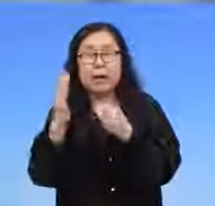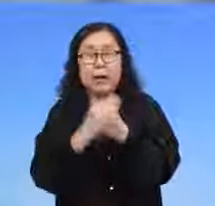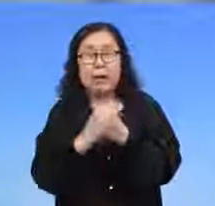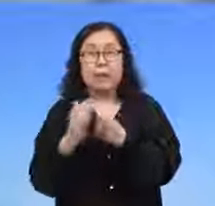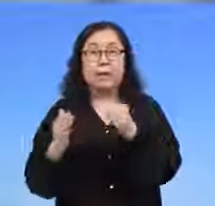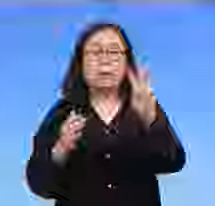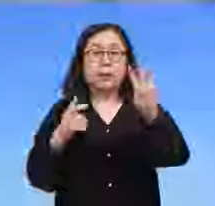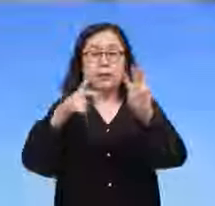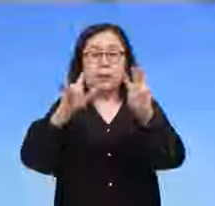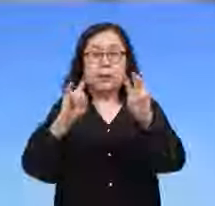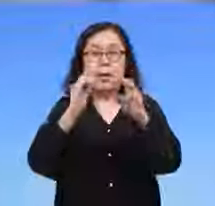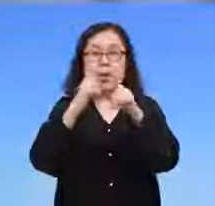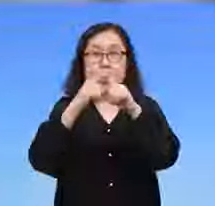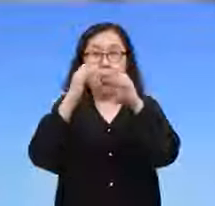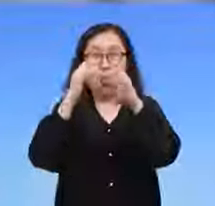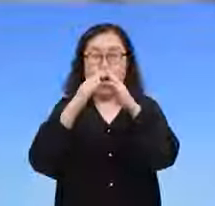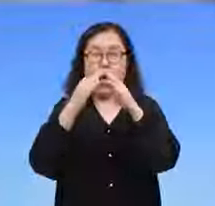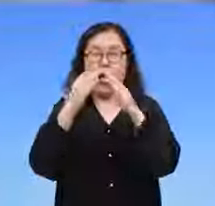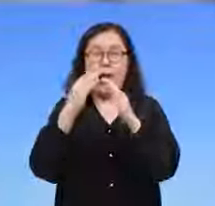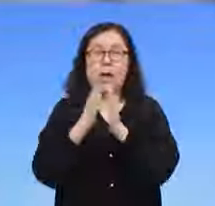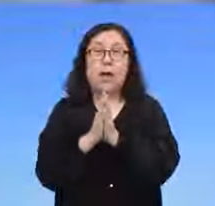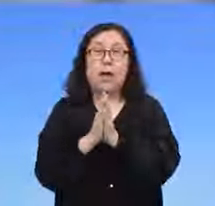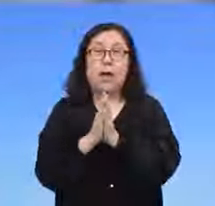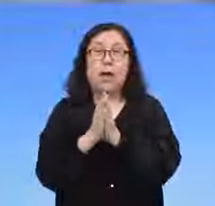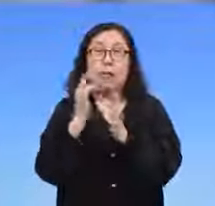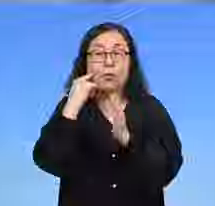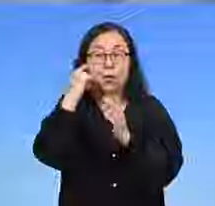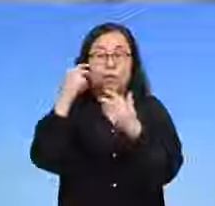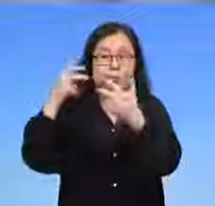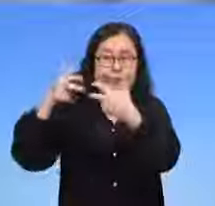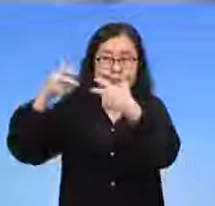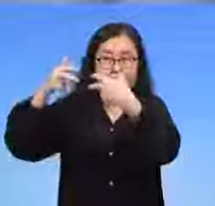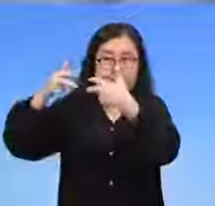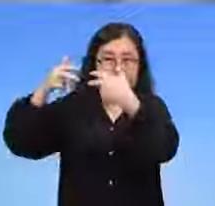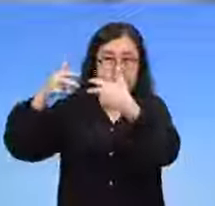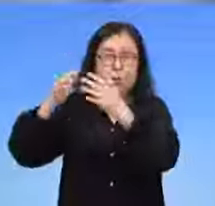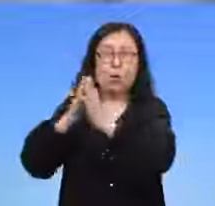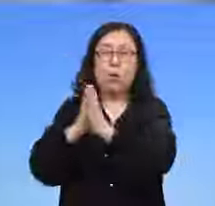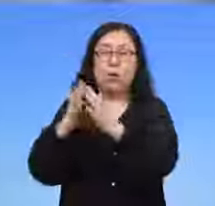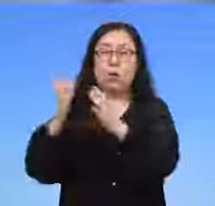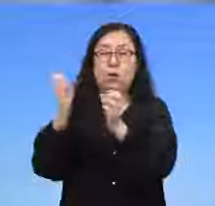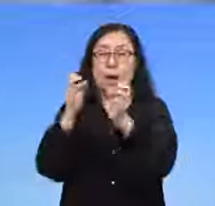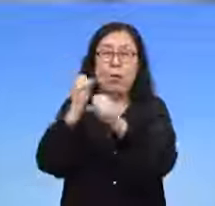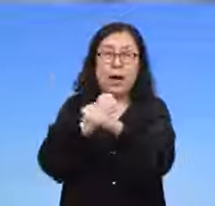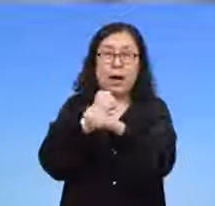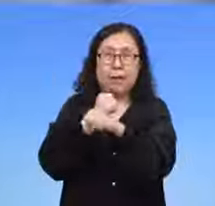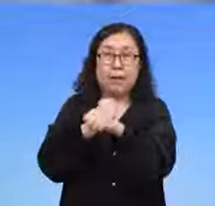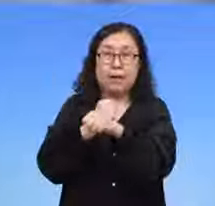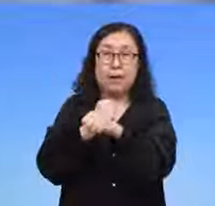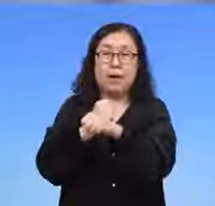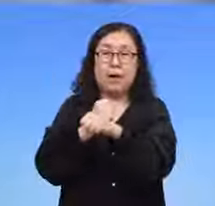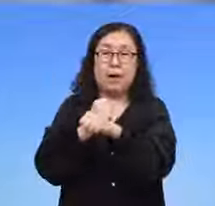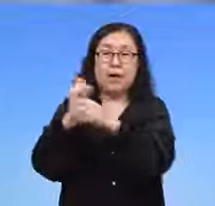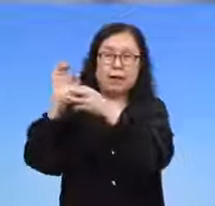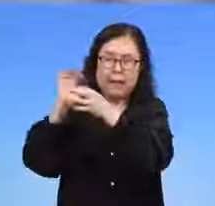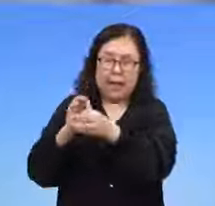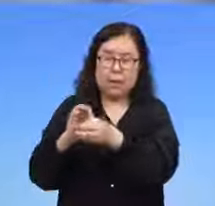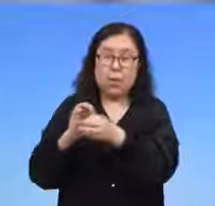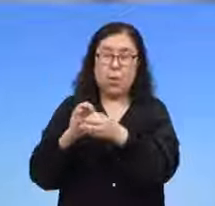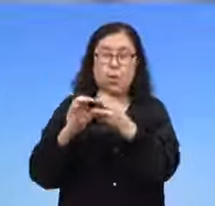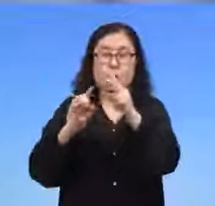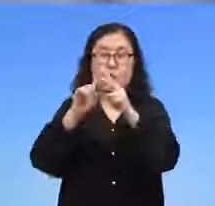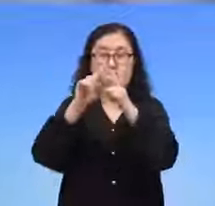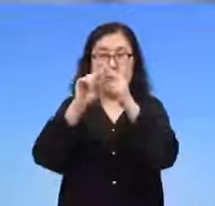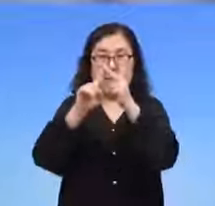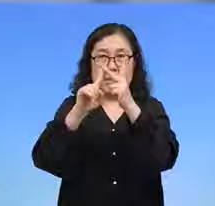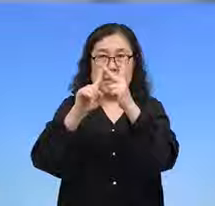교회 목사님들하고 줌으로 대화하고 회의하고 하면서 늘 두 가지를 계속 강조합니다. 반복에 또 반복하는